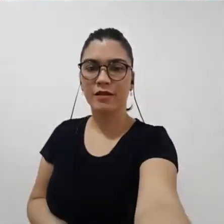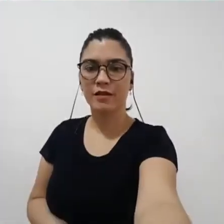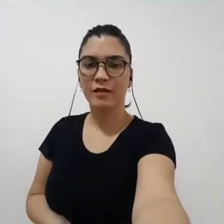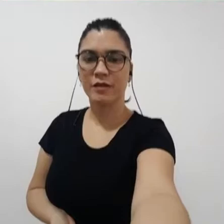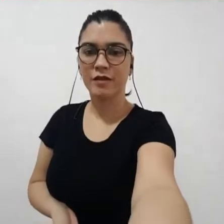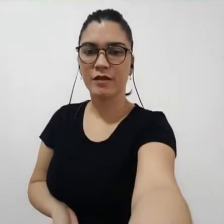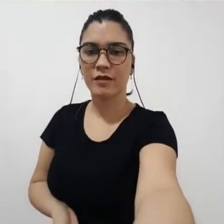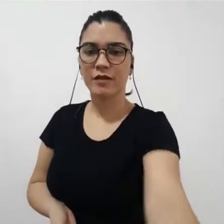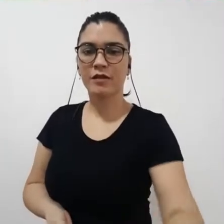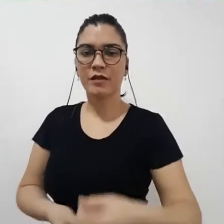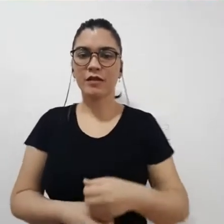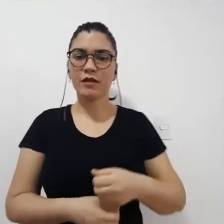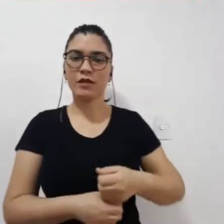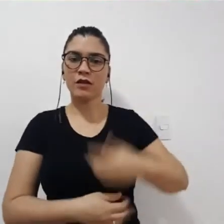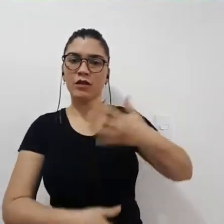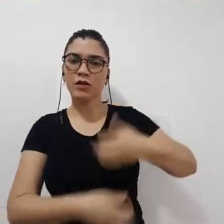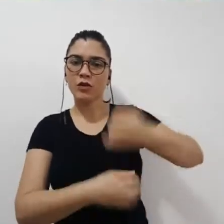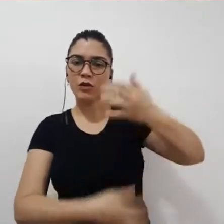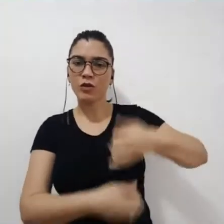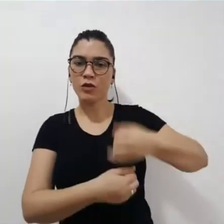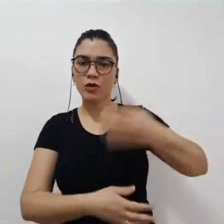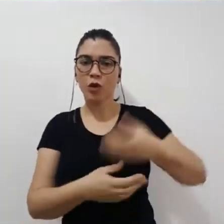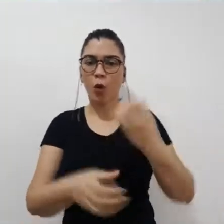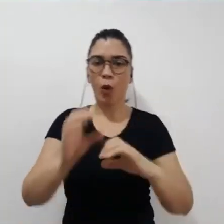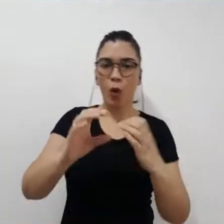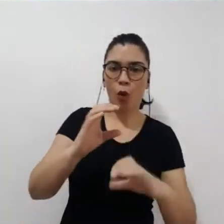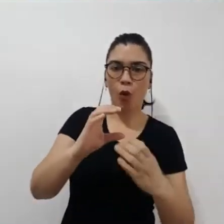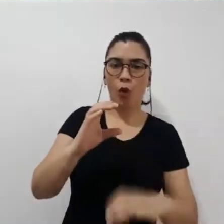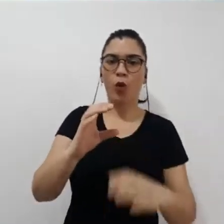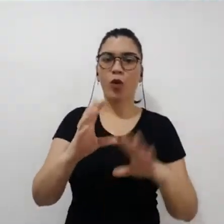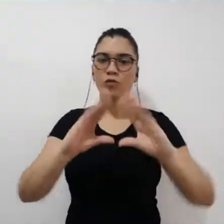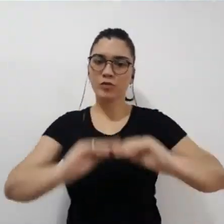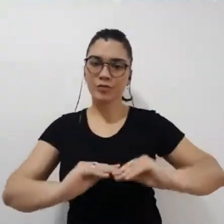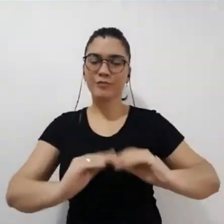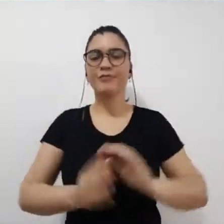Acho que ontem eu esqueci. Vamos orar para nós iniciarmos?